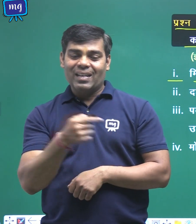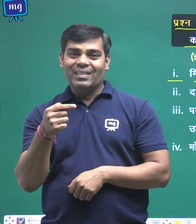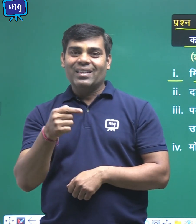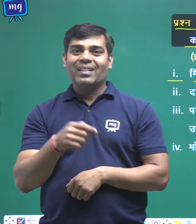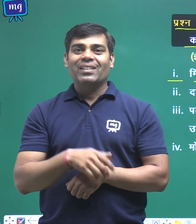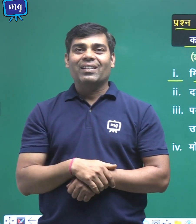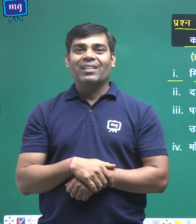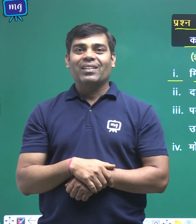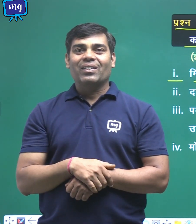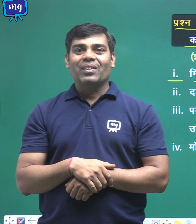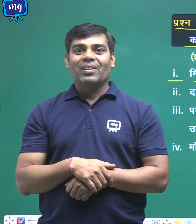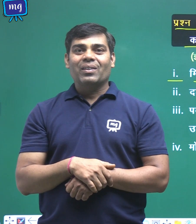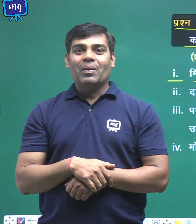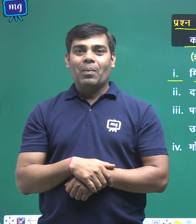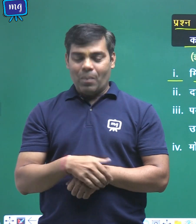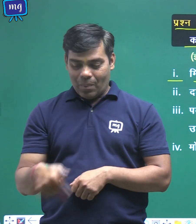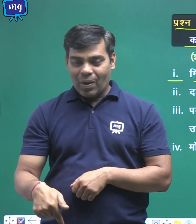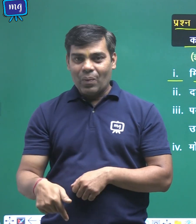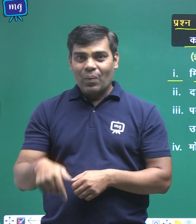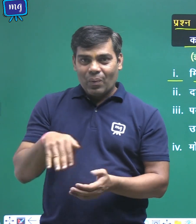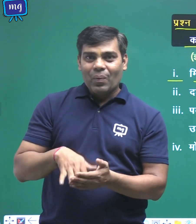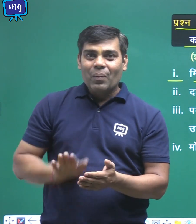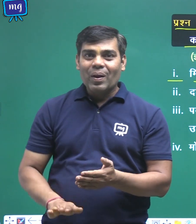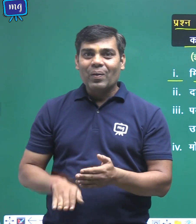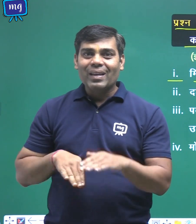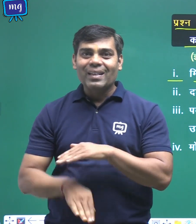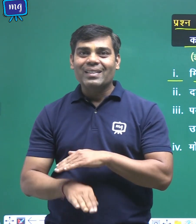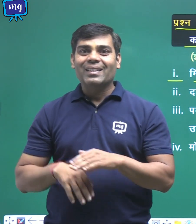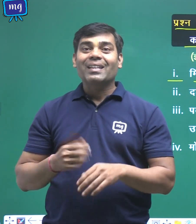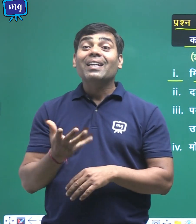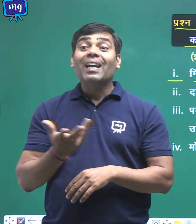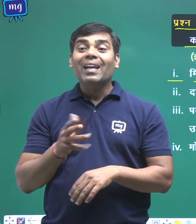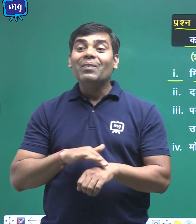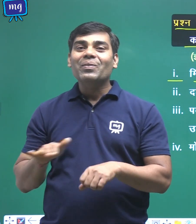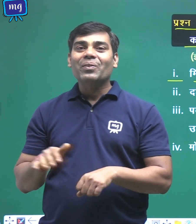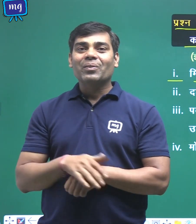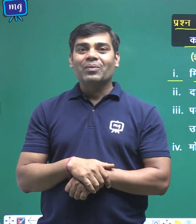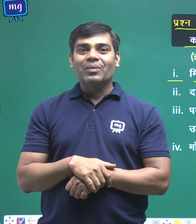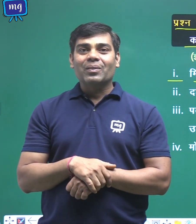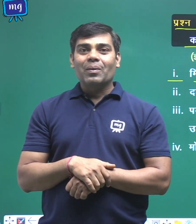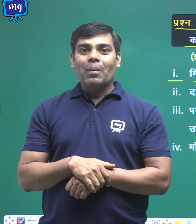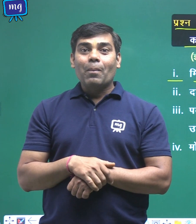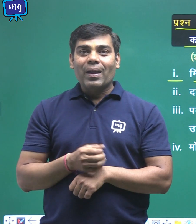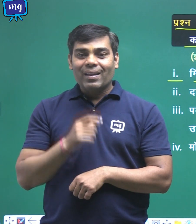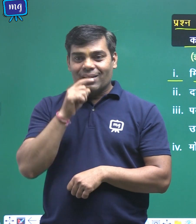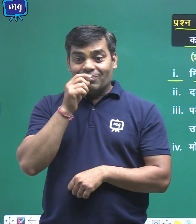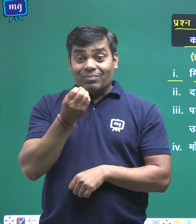खालिस्तान, पाँव तले। क्या आएगा बच्चों? महके,